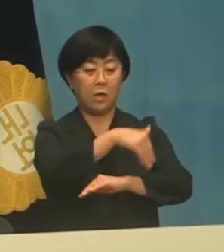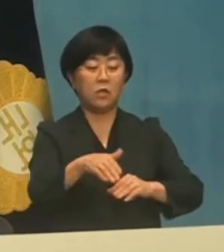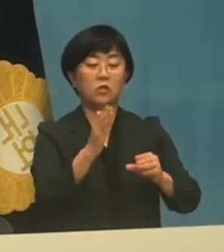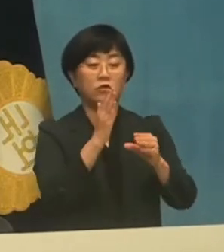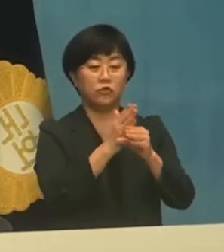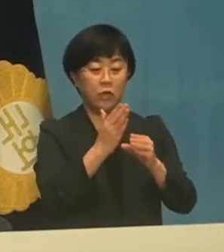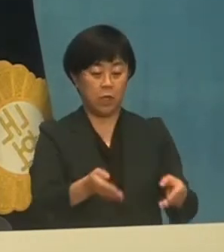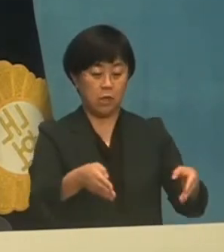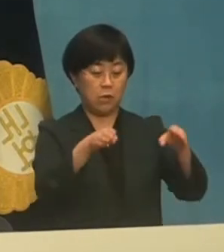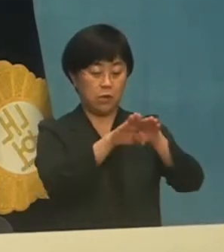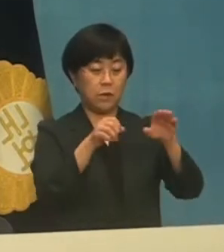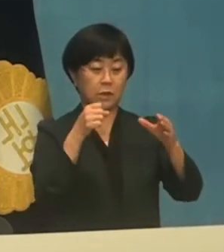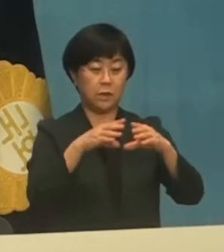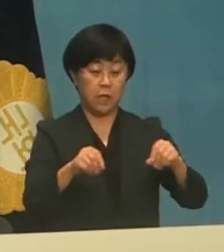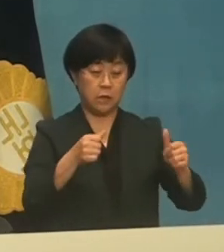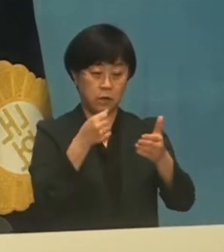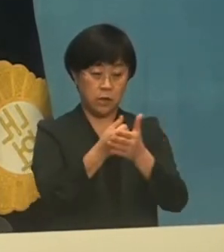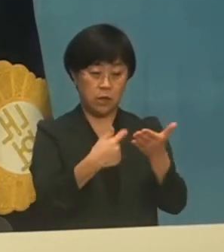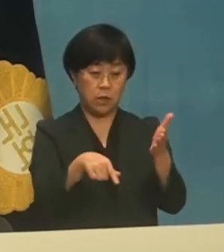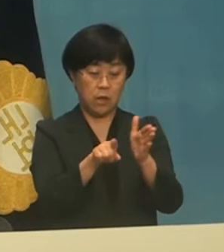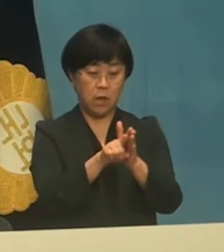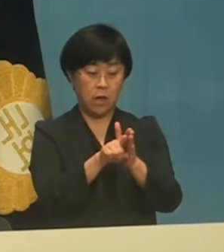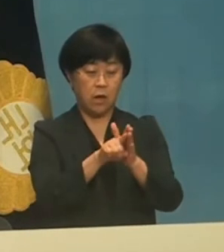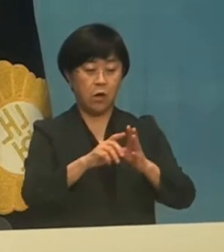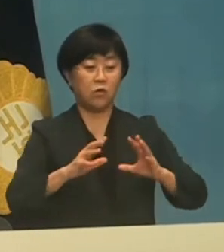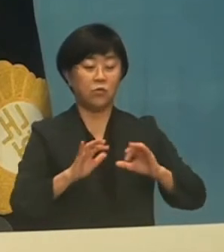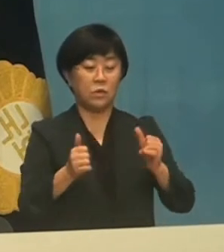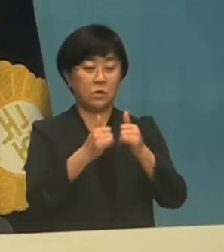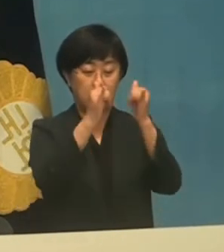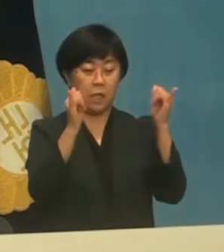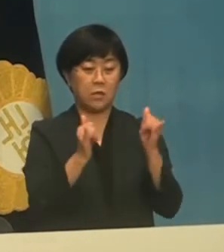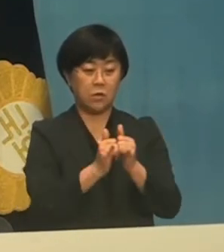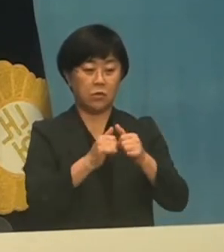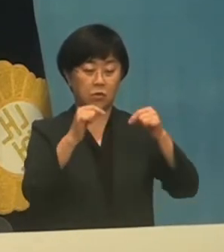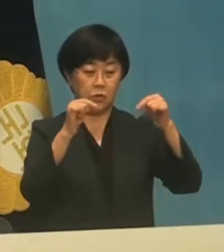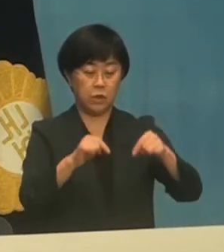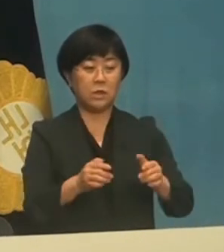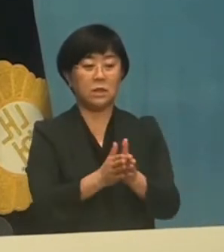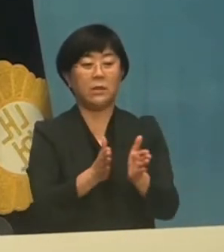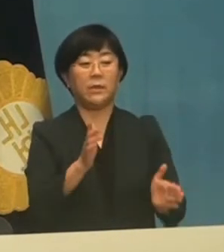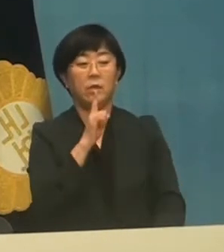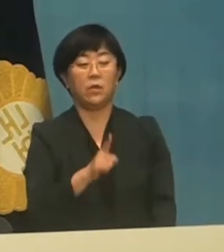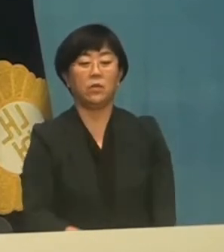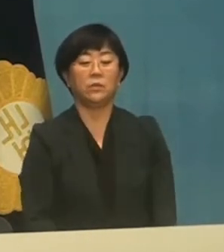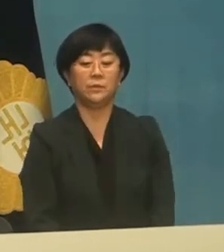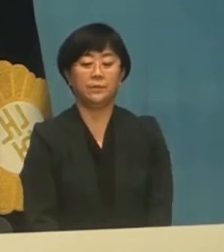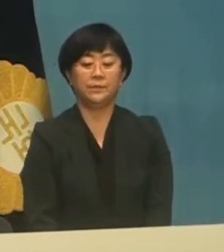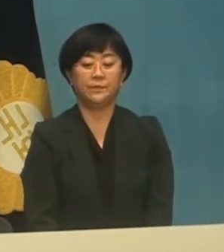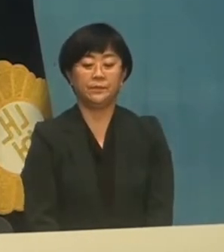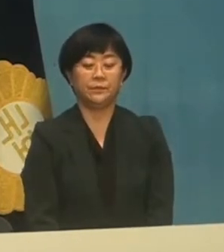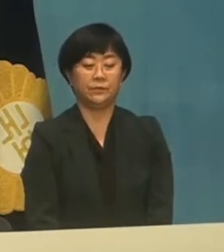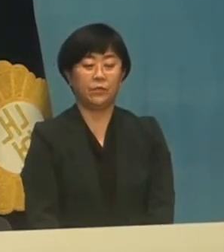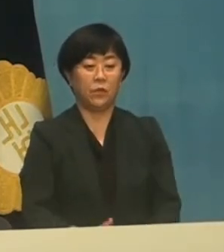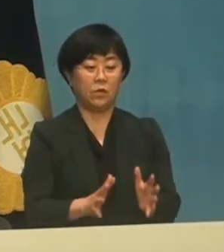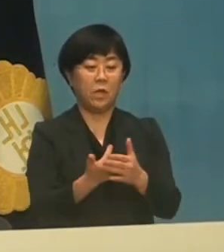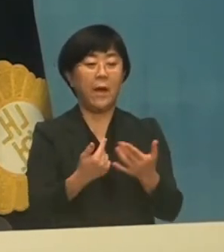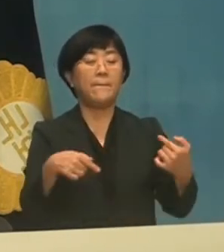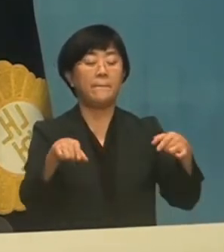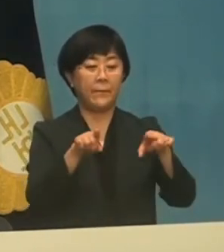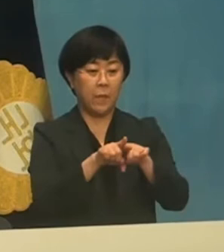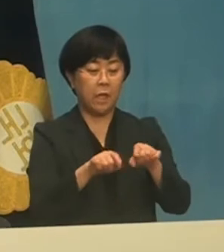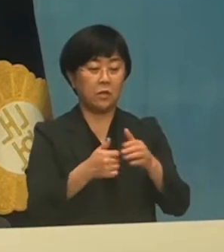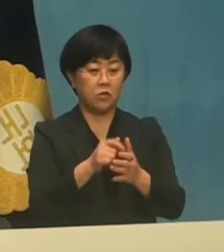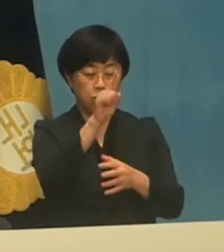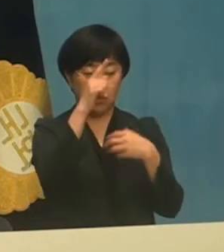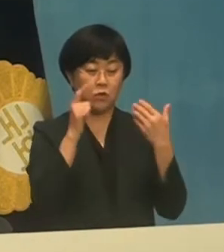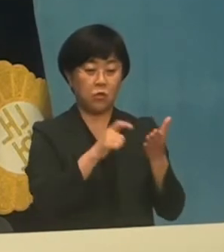저장 시설 입지를 결정하기 위한 범국민적 사회적 논의를 당장 시작합시다. 녹색당은 정의당과 함께 정부에